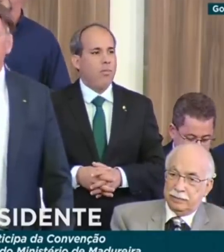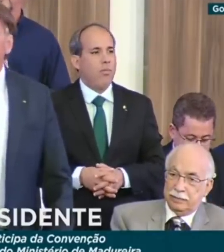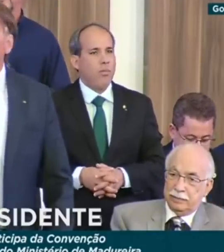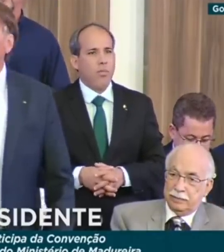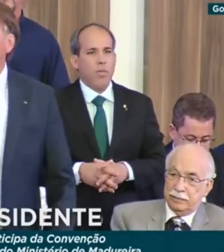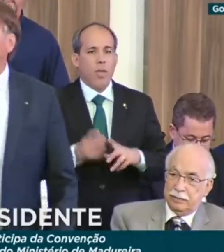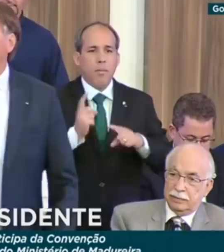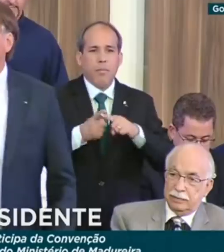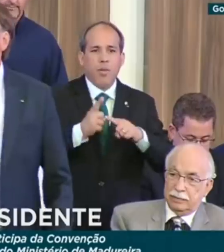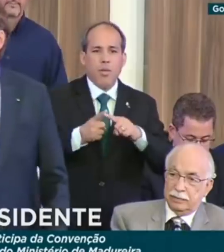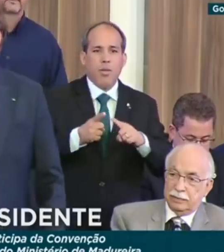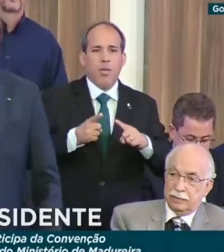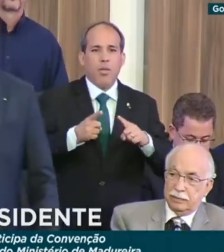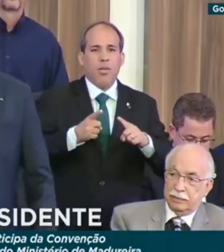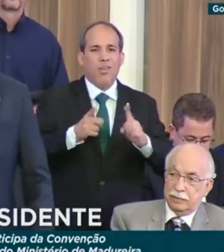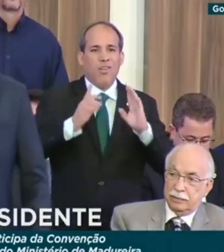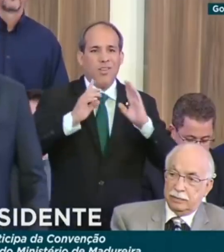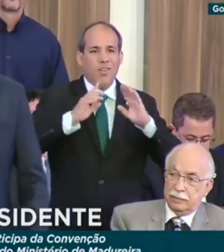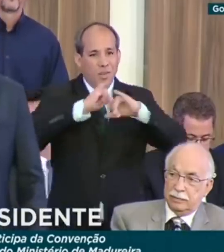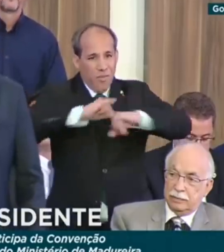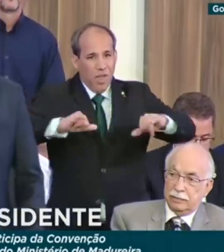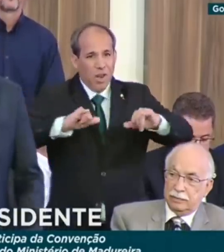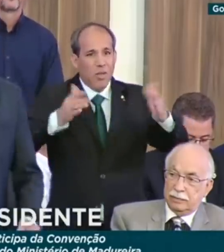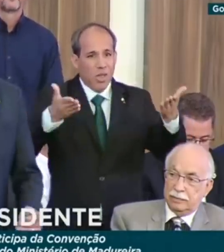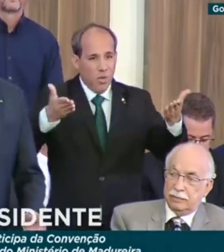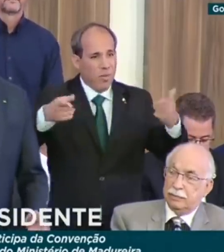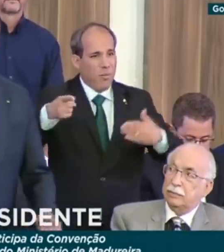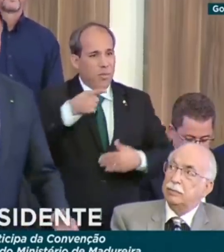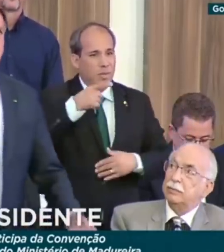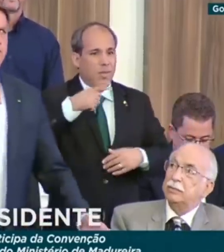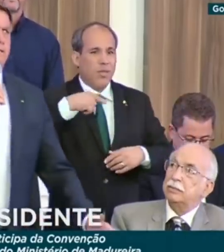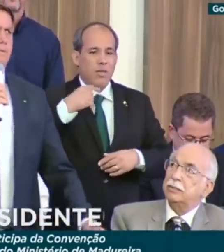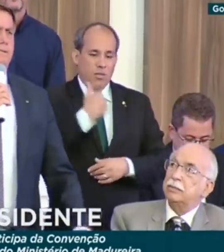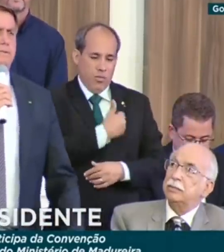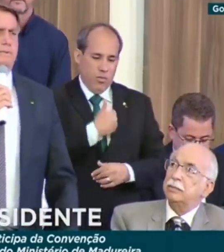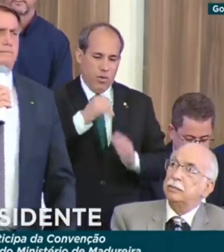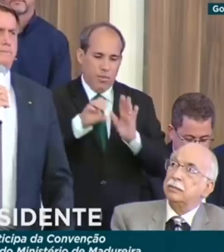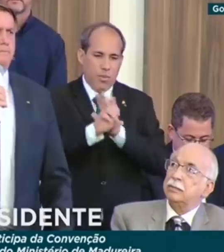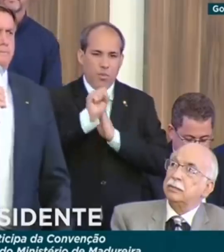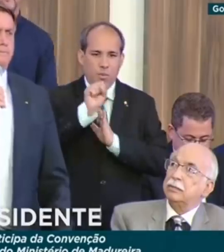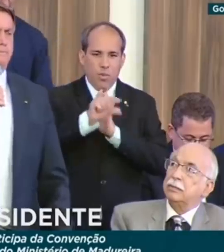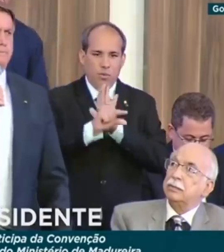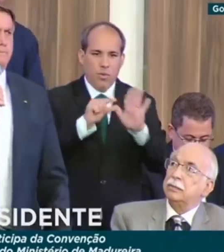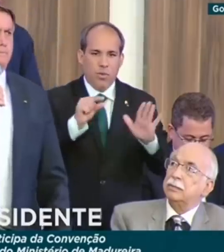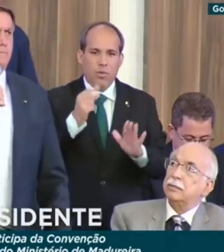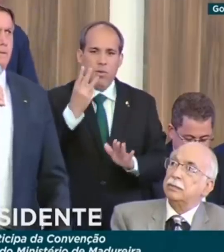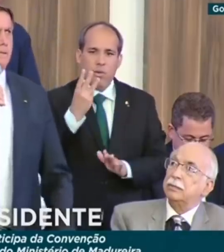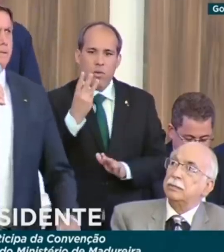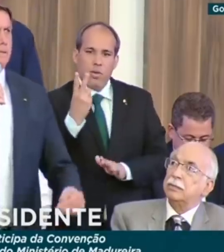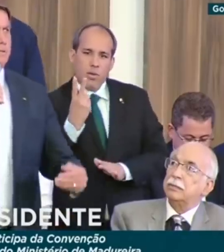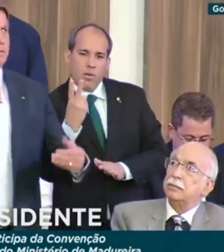E por que eu falo isso? Depois do João 8,32.